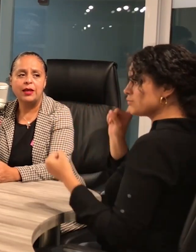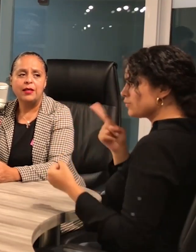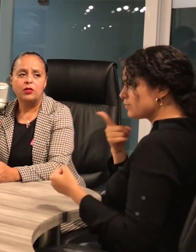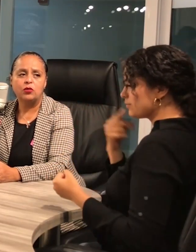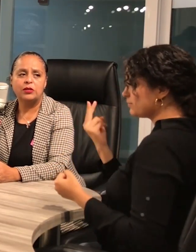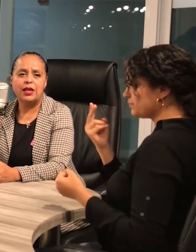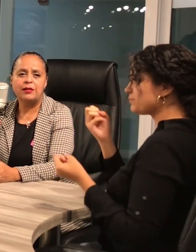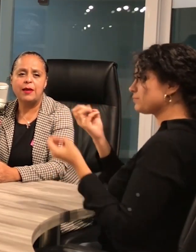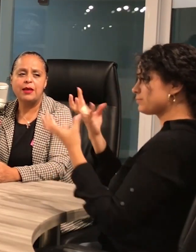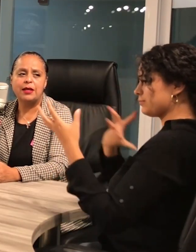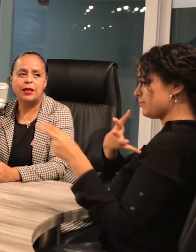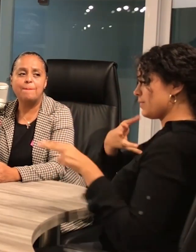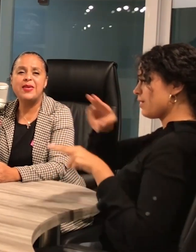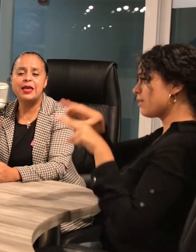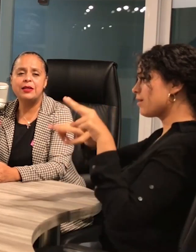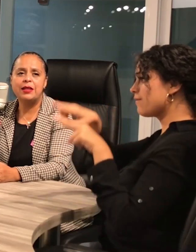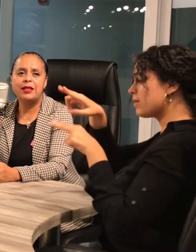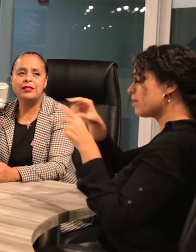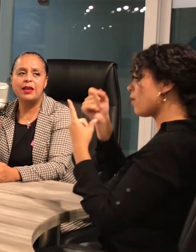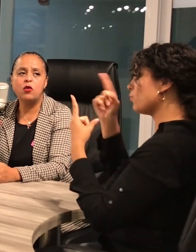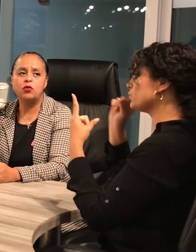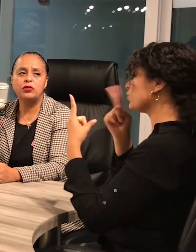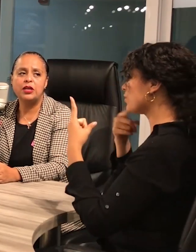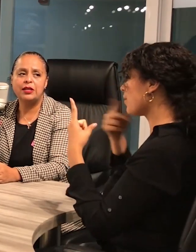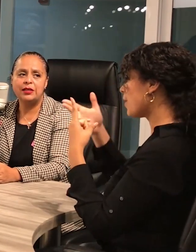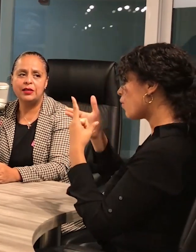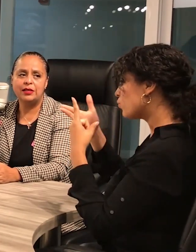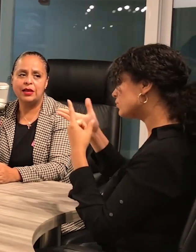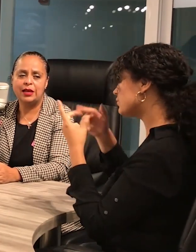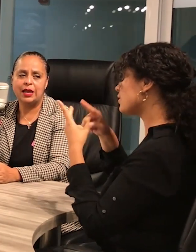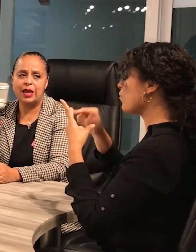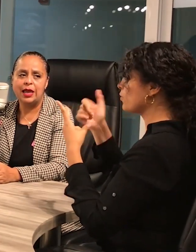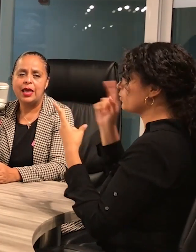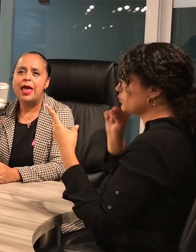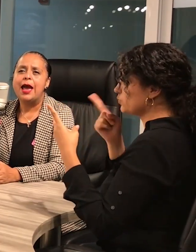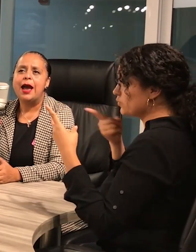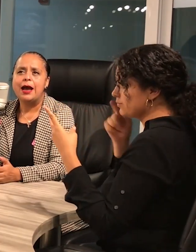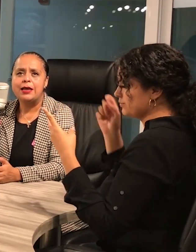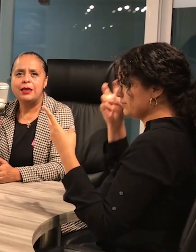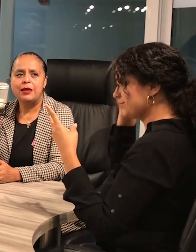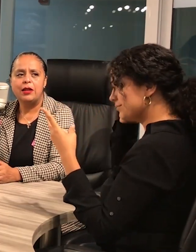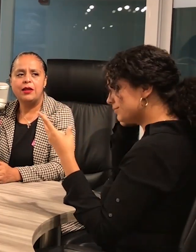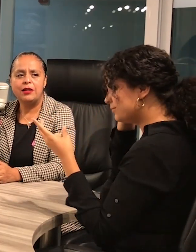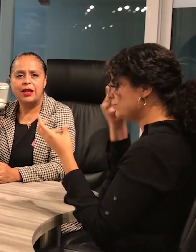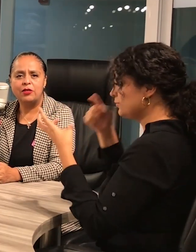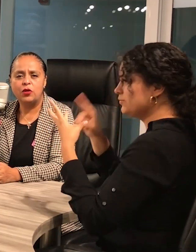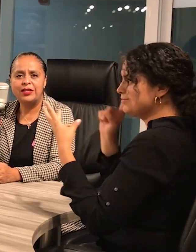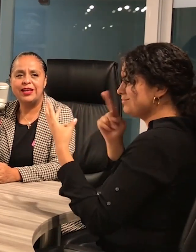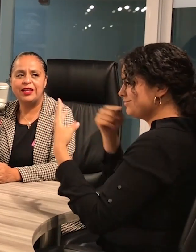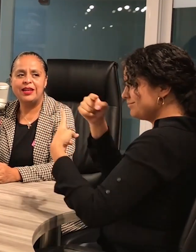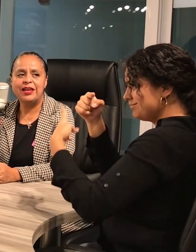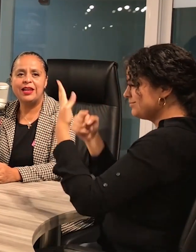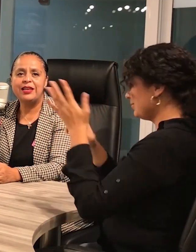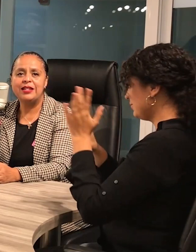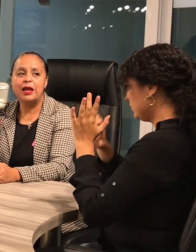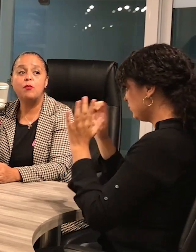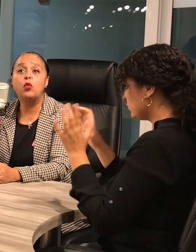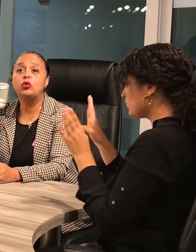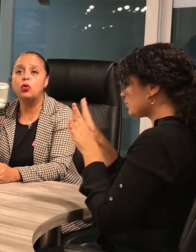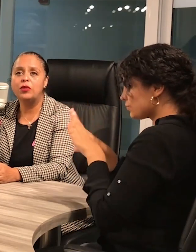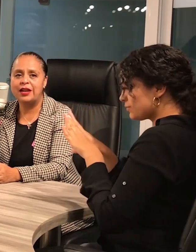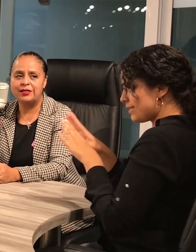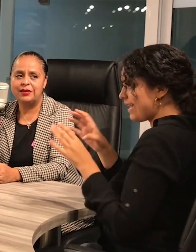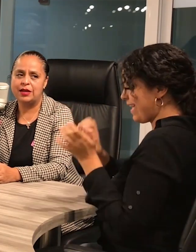conduzcan, entonces, y que también estén conscientes de que hay legisladores que tienen que legislar